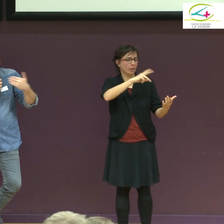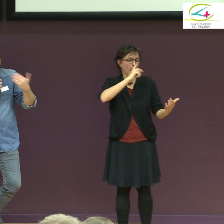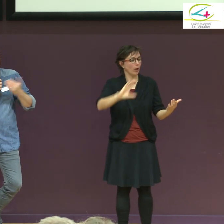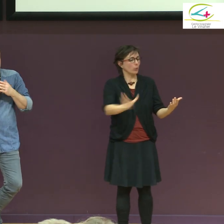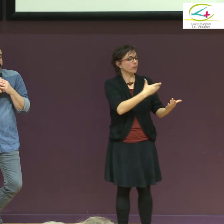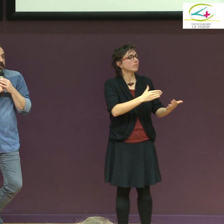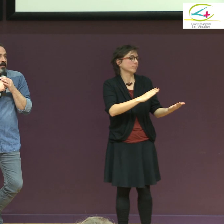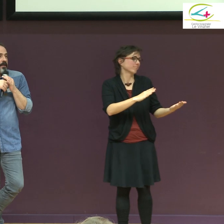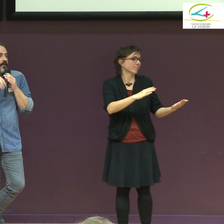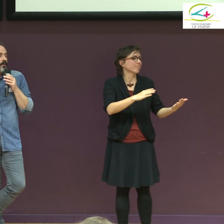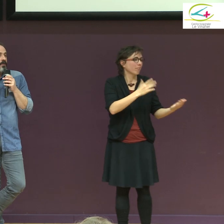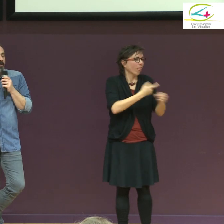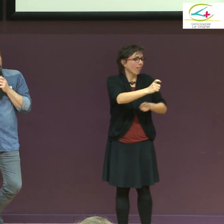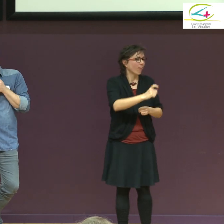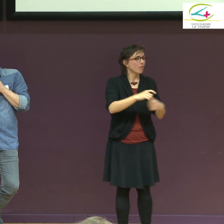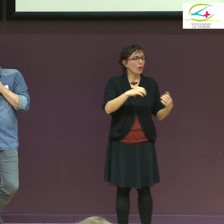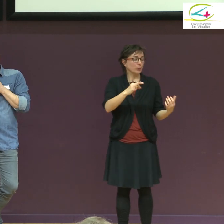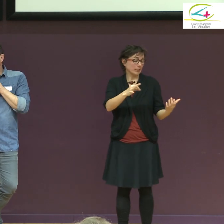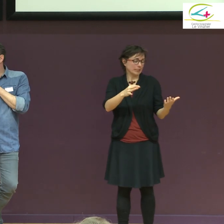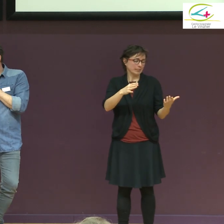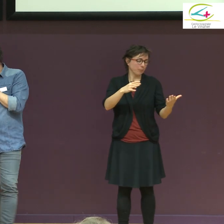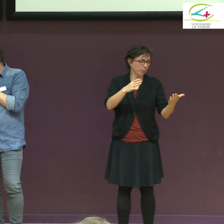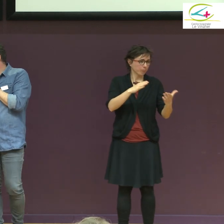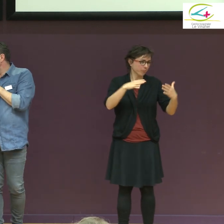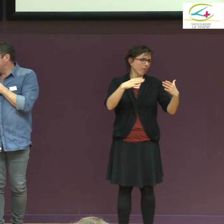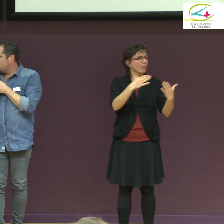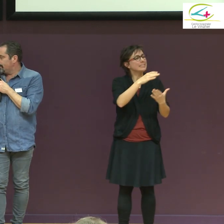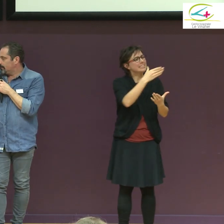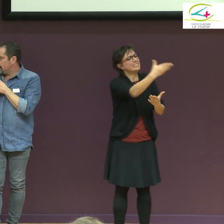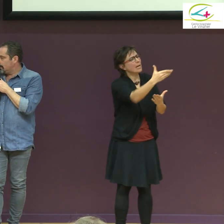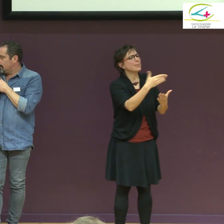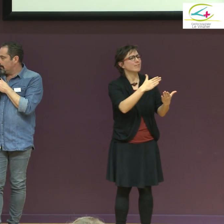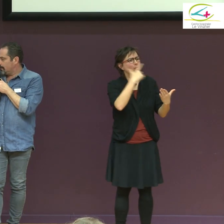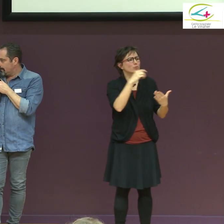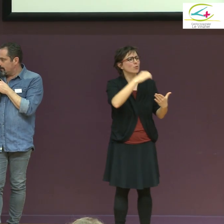C'est le message, c'est ça, c'est que. Alors, c'est ça et c'est pas ça.